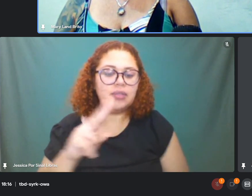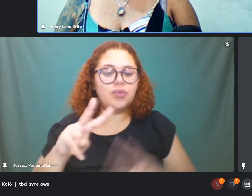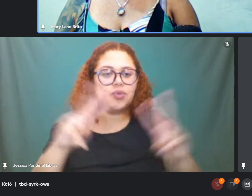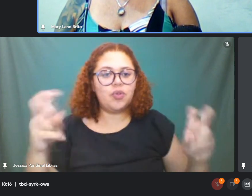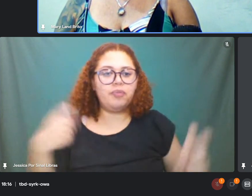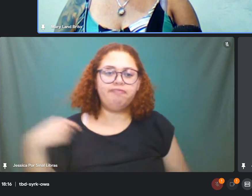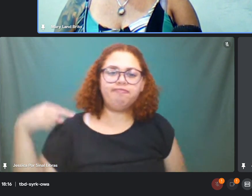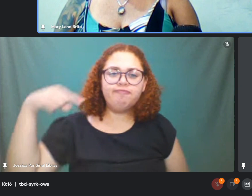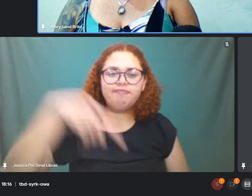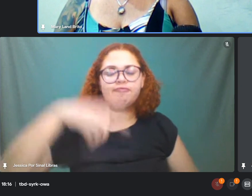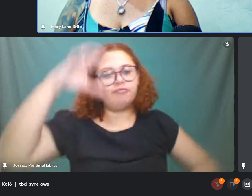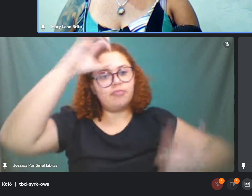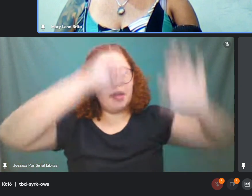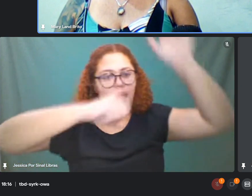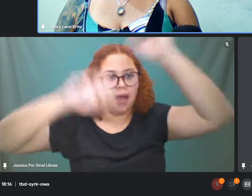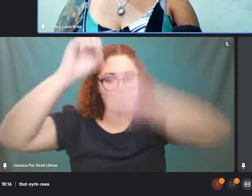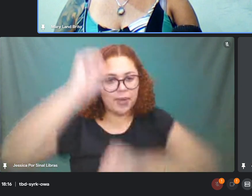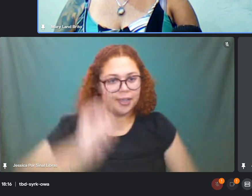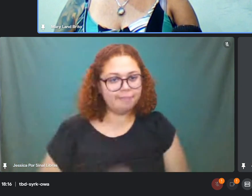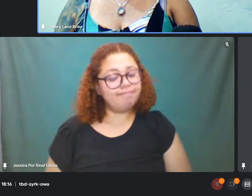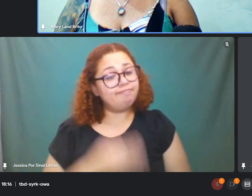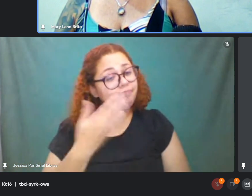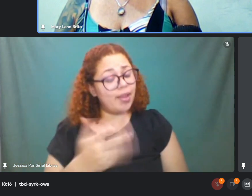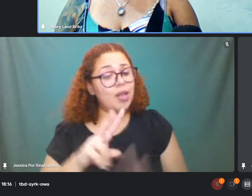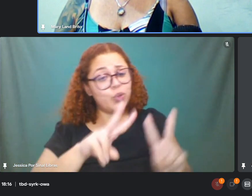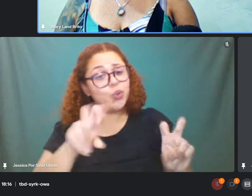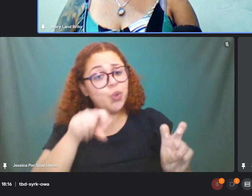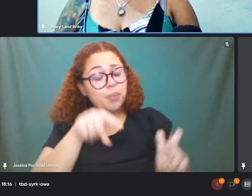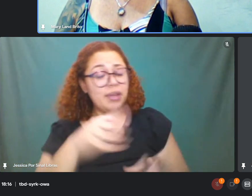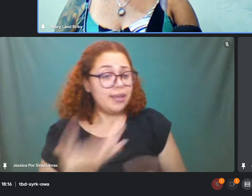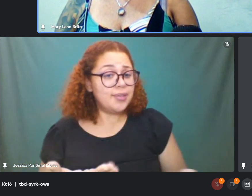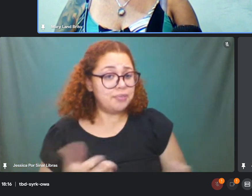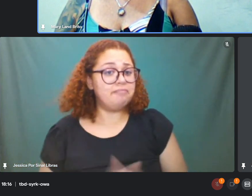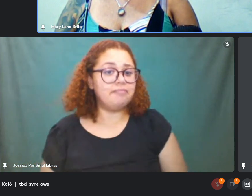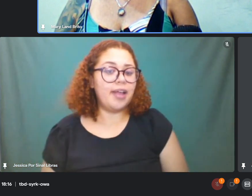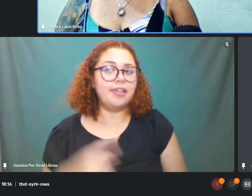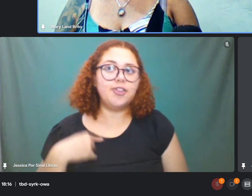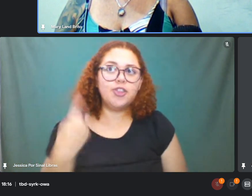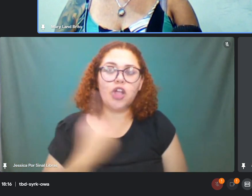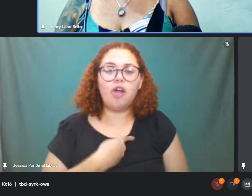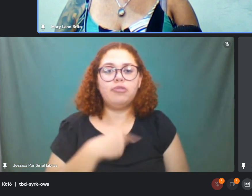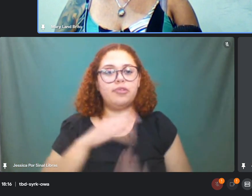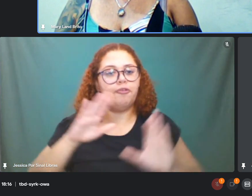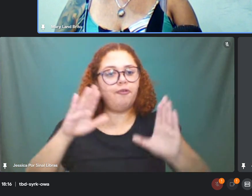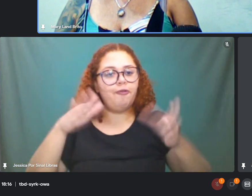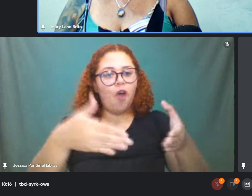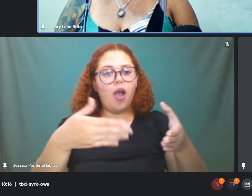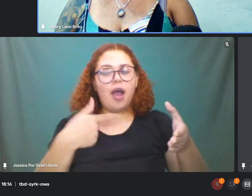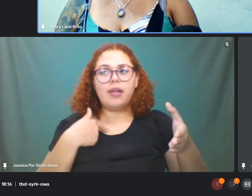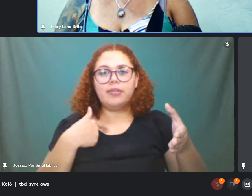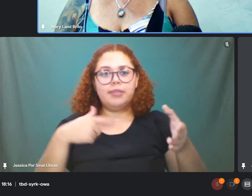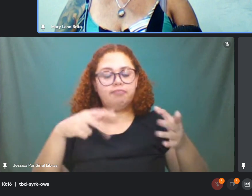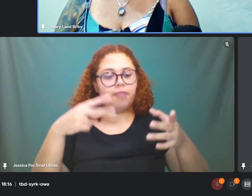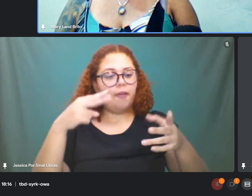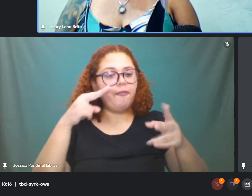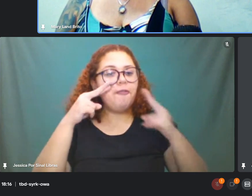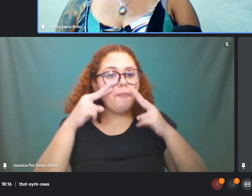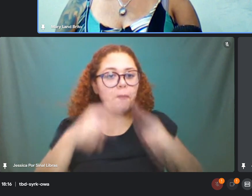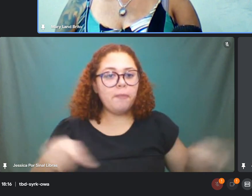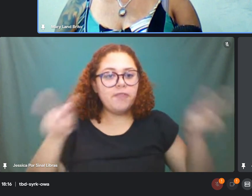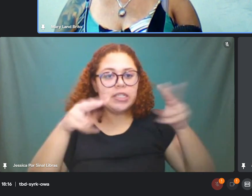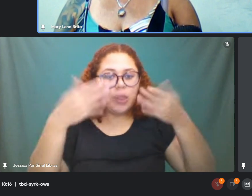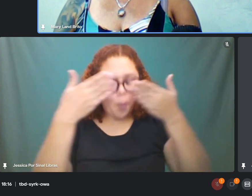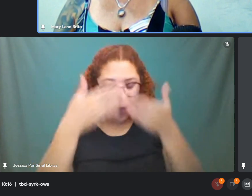a nos dedicar a outras searas, a outras visões, né, e ter esse momento aqui de escuta é muito importante,